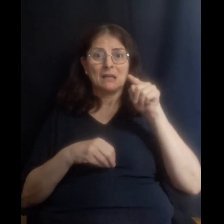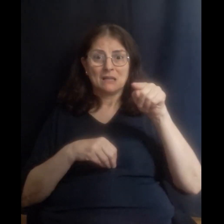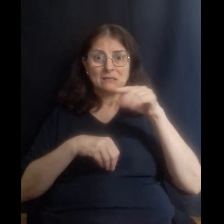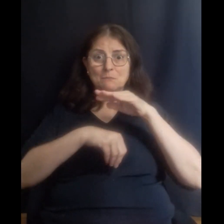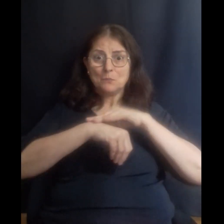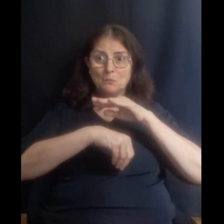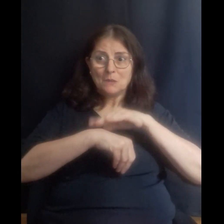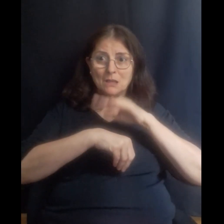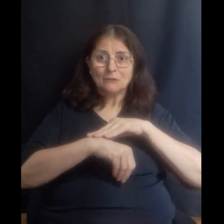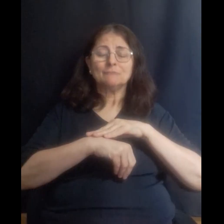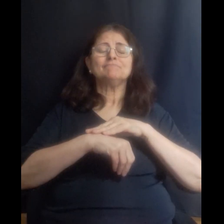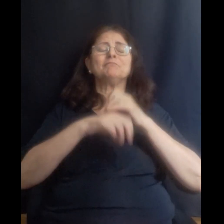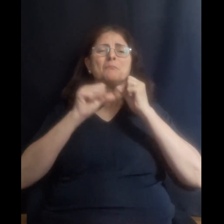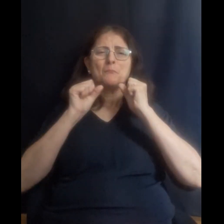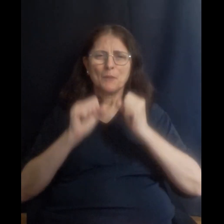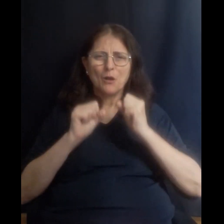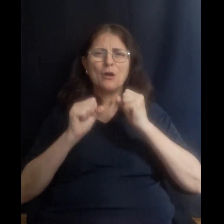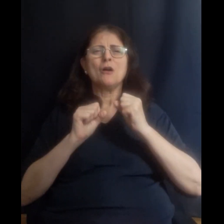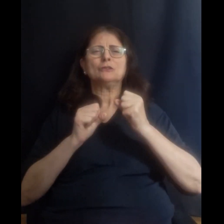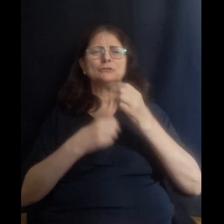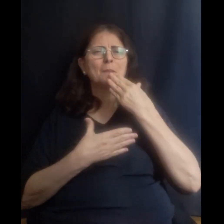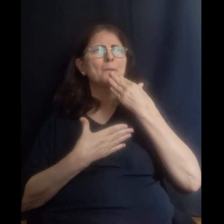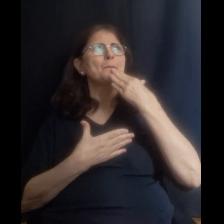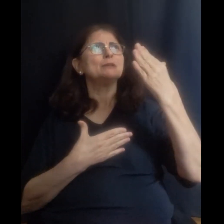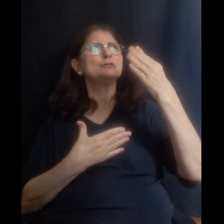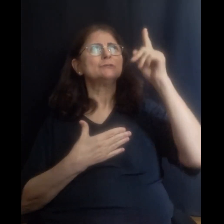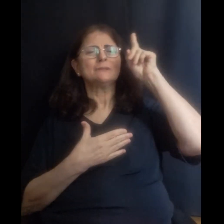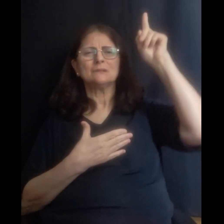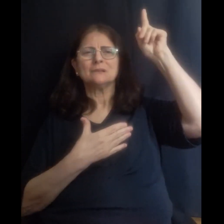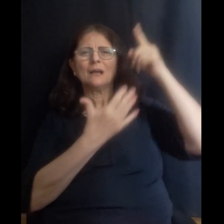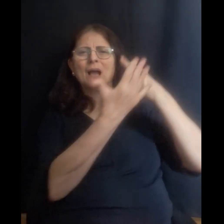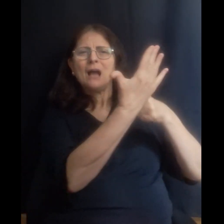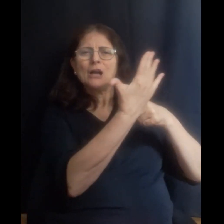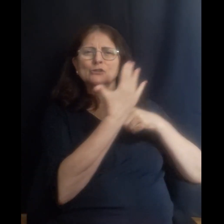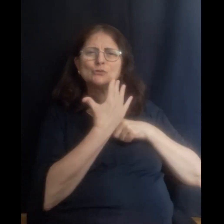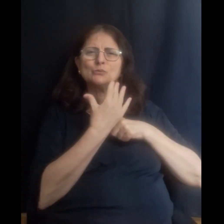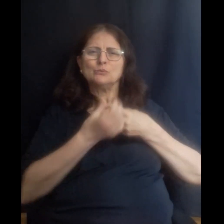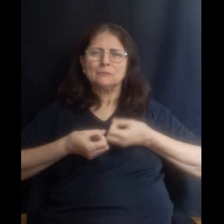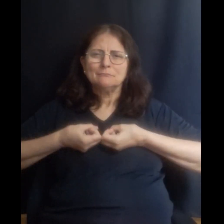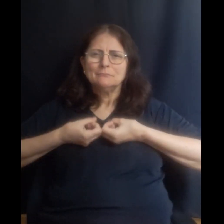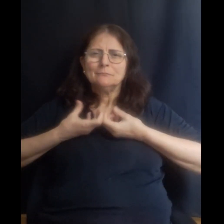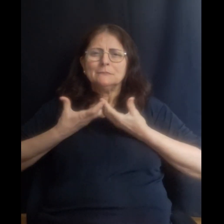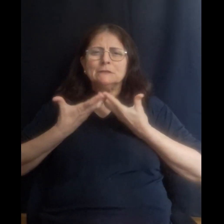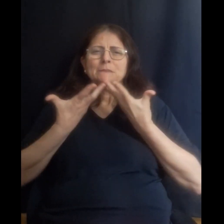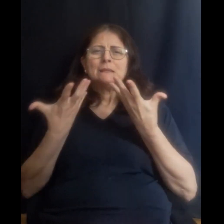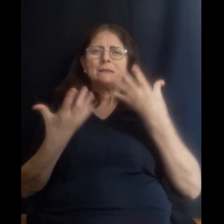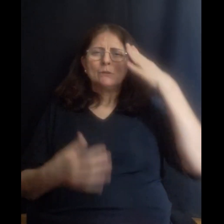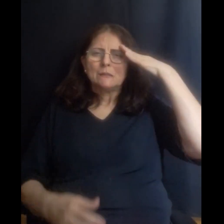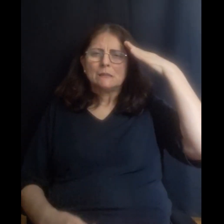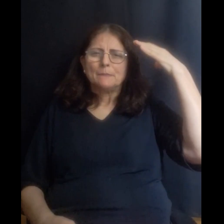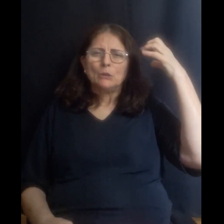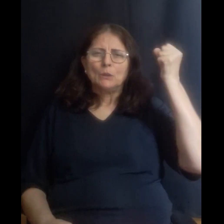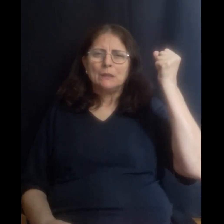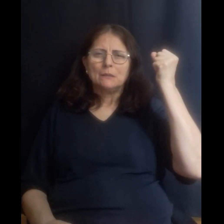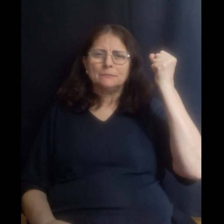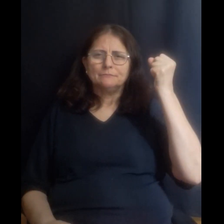E nessas horas podemos contar com a sabedoria e a inspiração de Jesus.